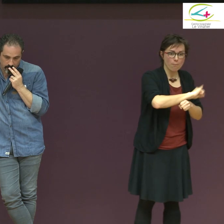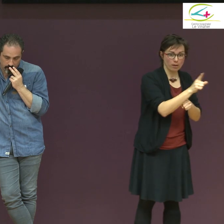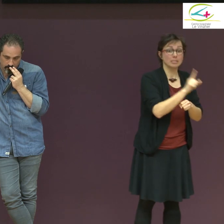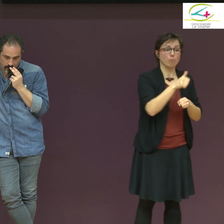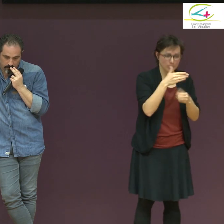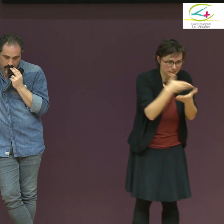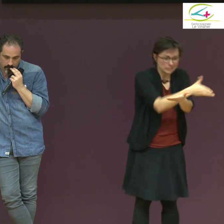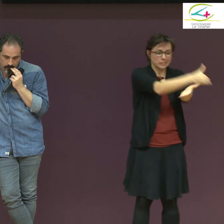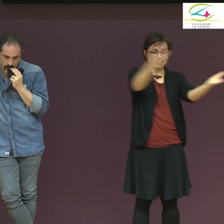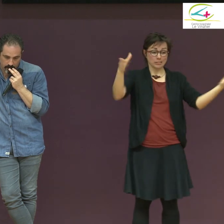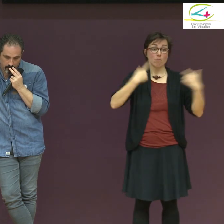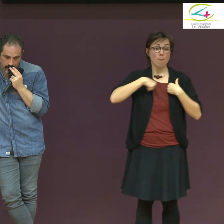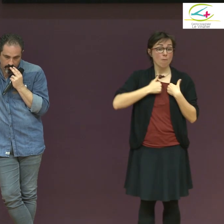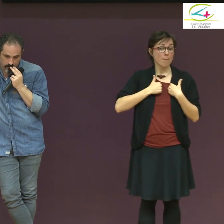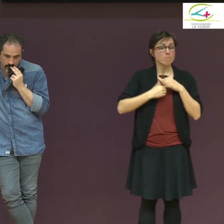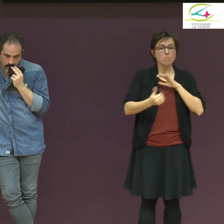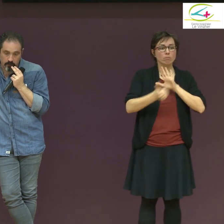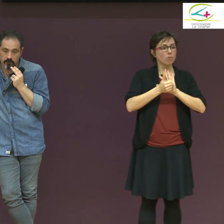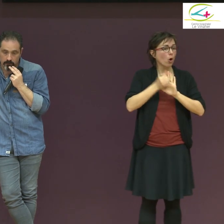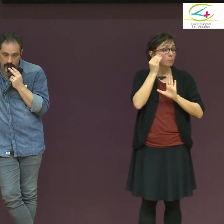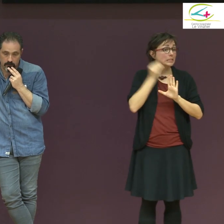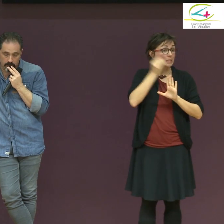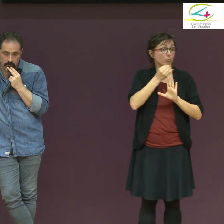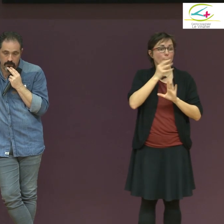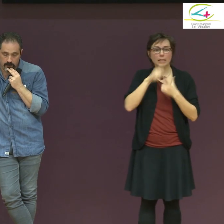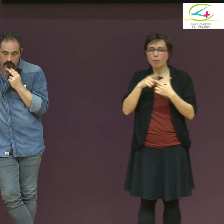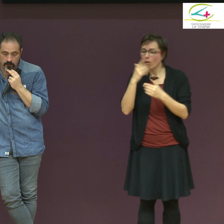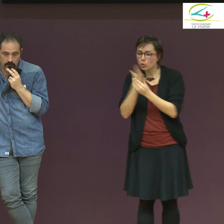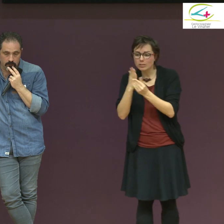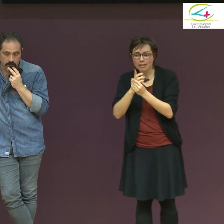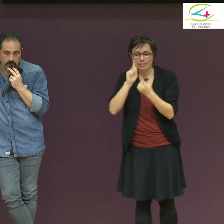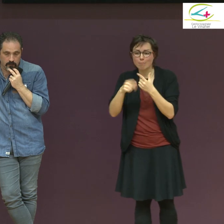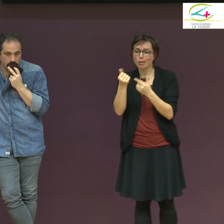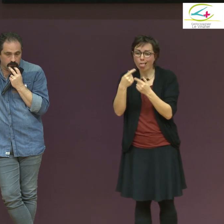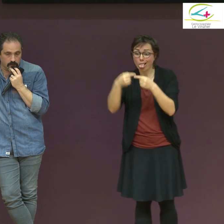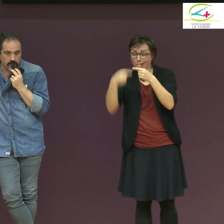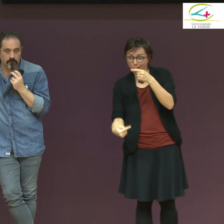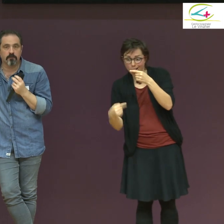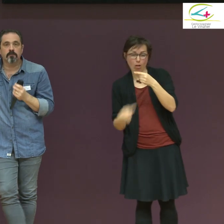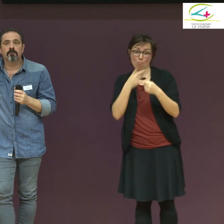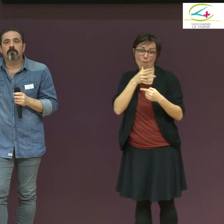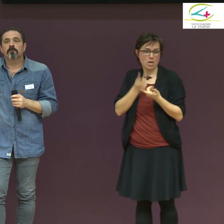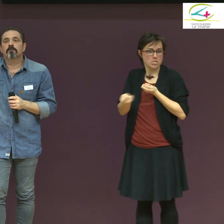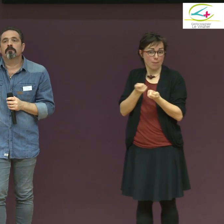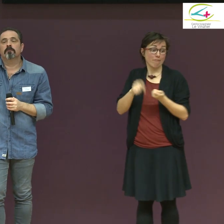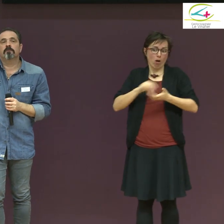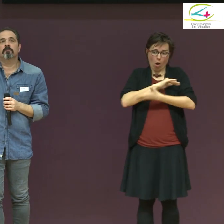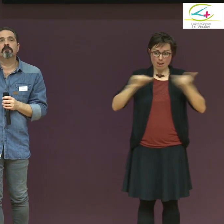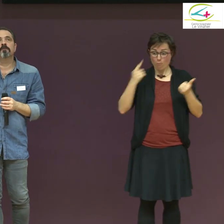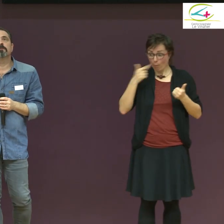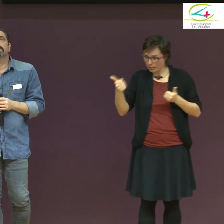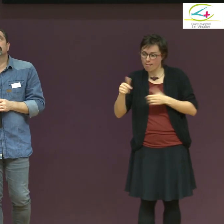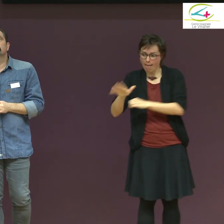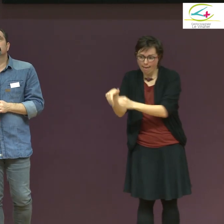nous on ne va pas pouvoir s'occuper des dossiers d'endettement, des choses comme ça, mais notre rôle c'est d'aider la personne à accéder vers quelqu'un qui va l'aider pour son